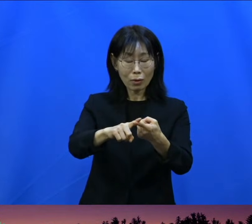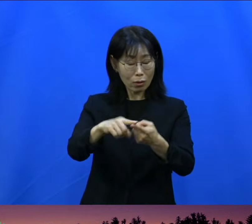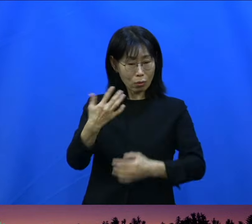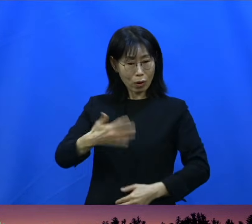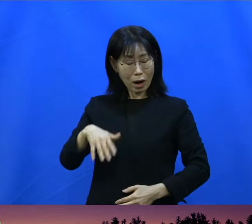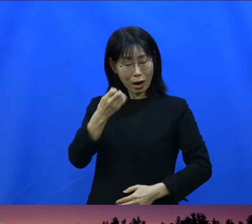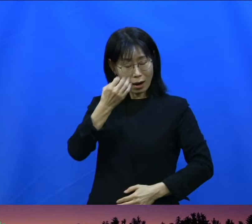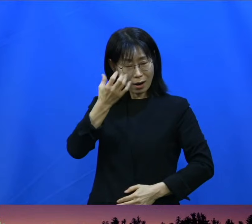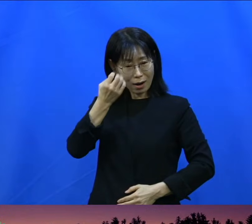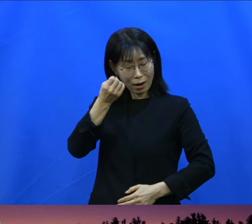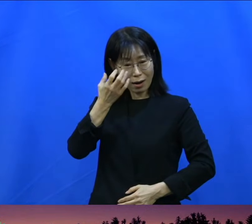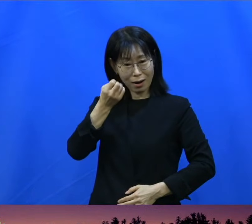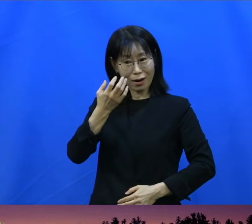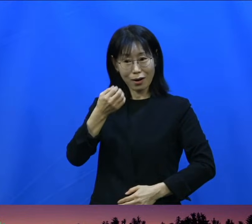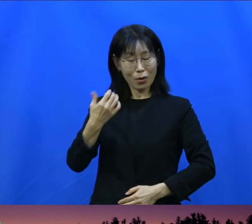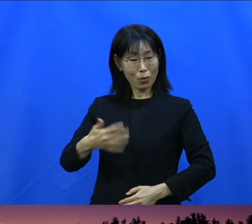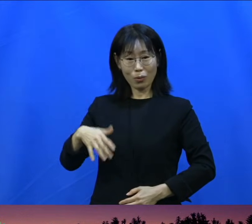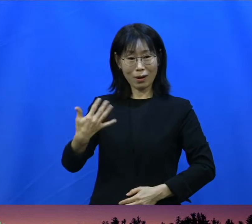40년 동안 체라 다녔다니까.